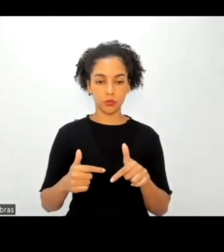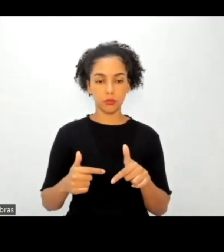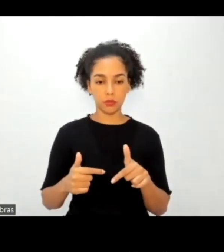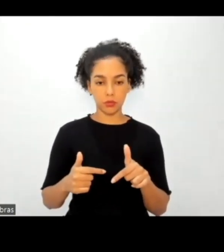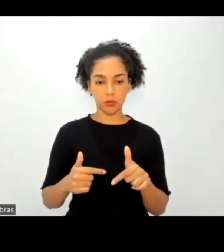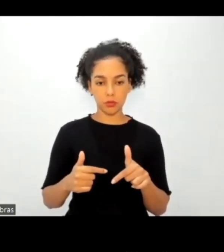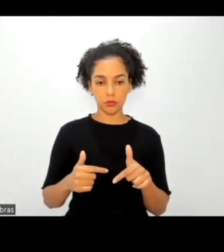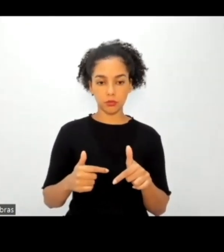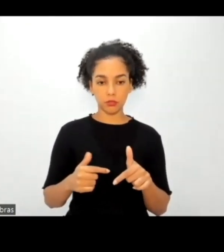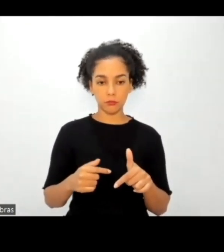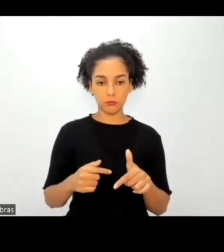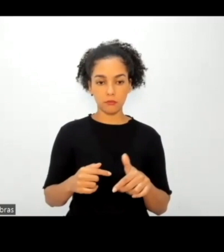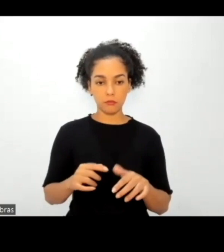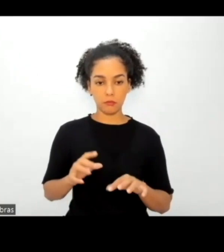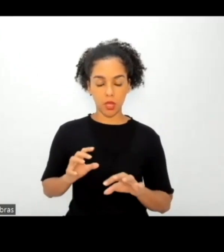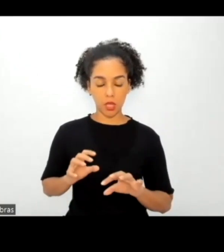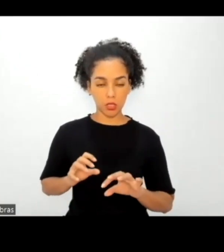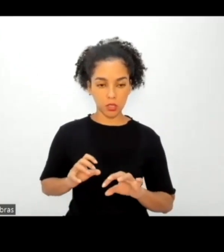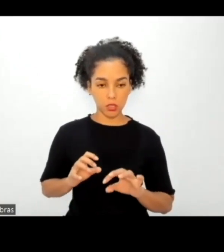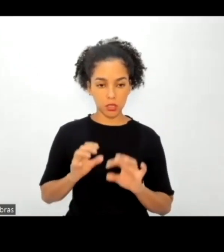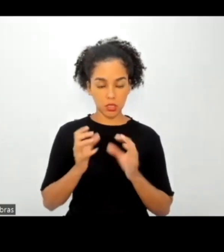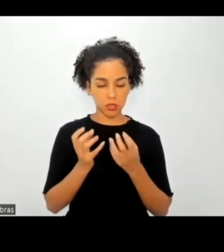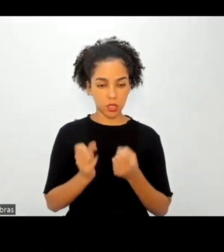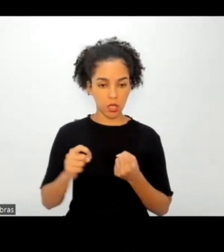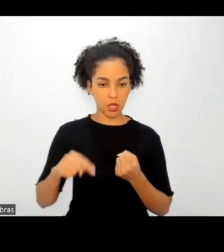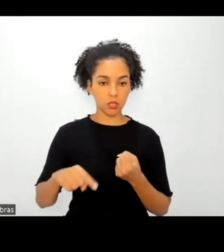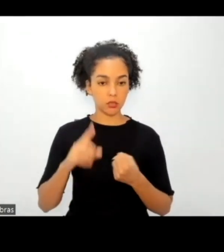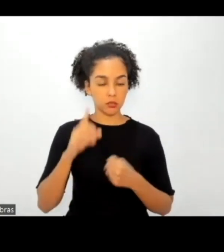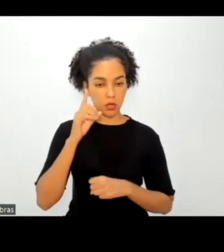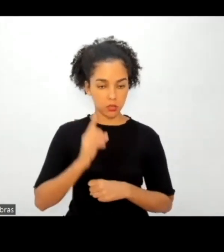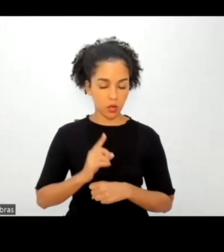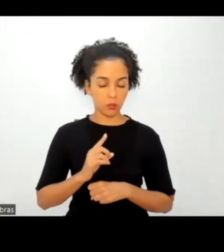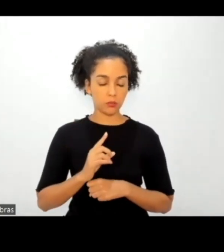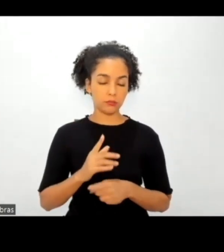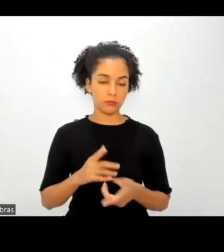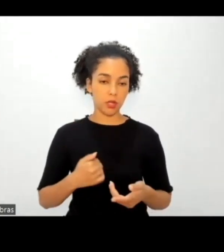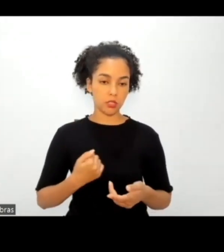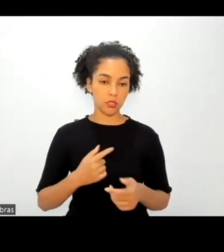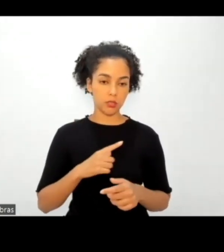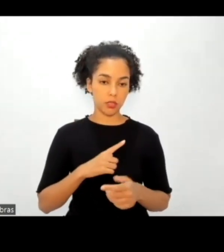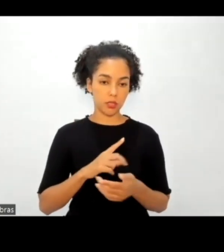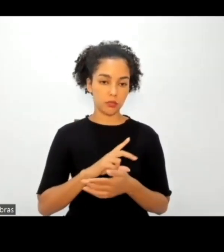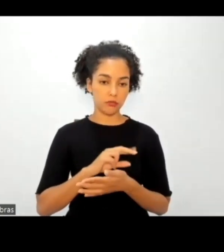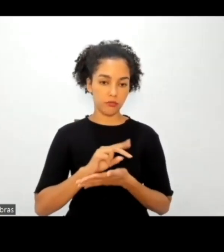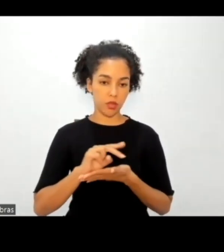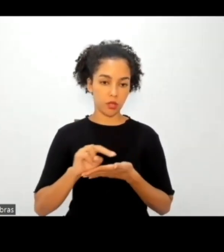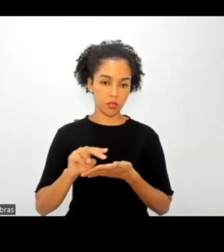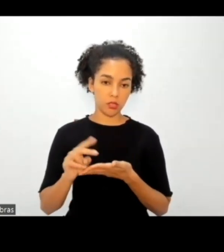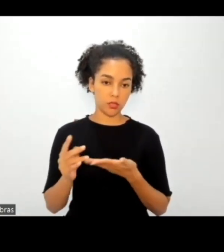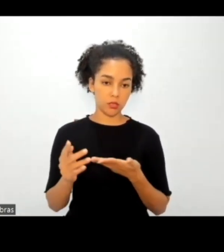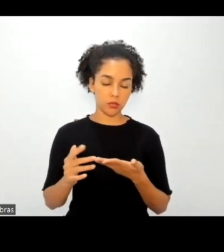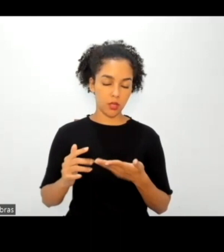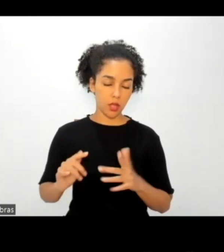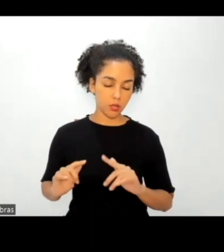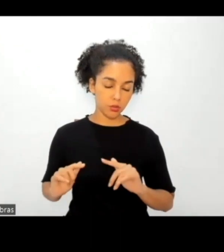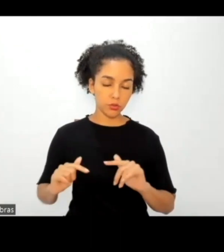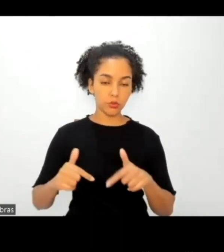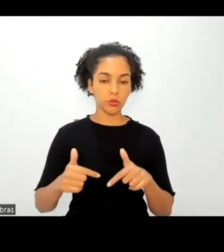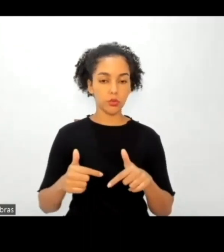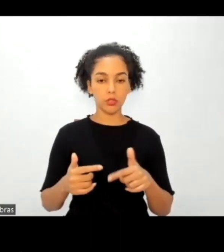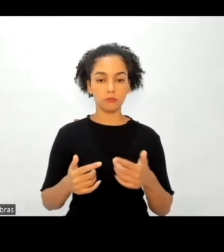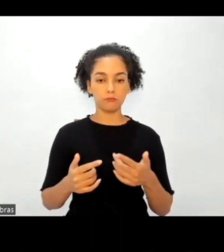lutas assumidas por essa profissão, né, e aí, inclusive, indicação de uma série de ações, né, enfim,